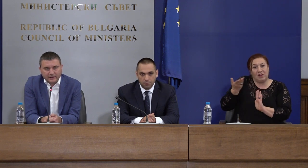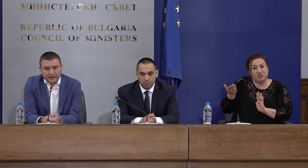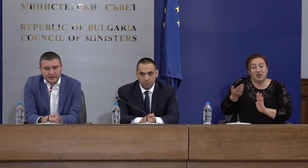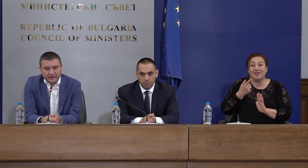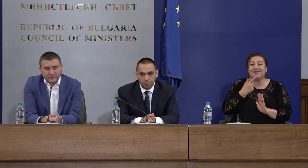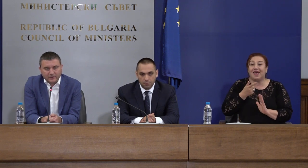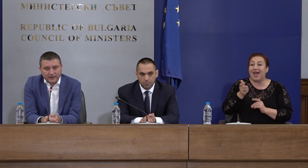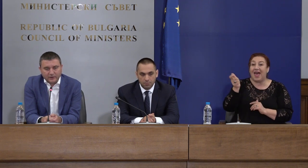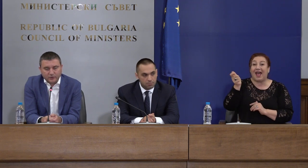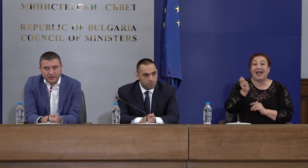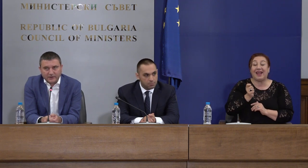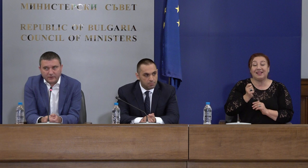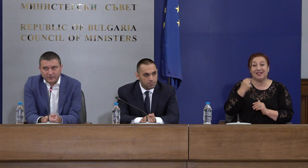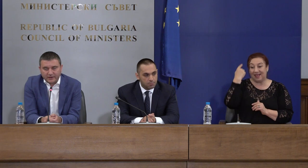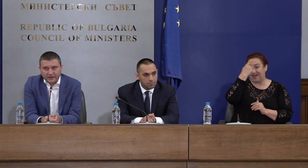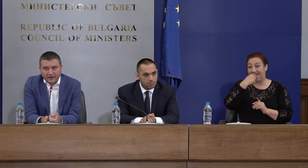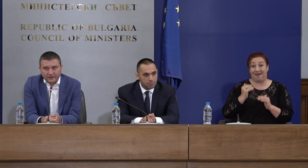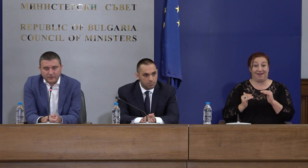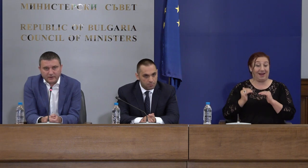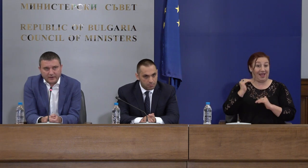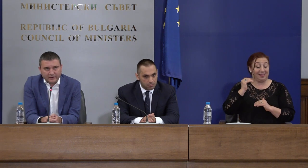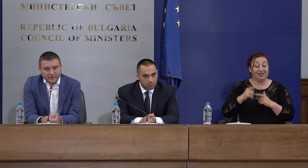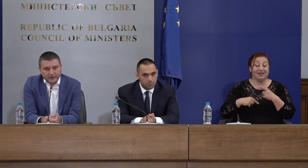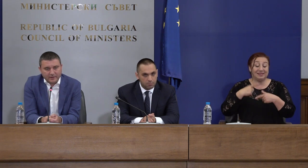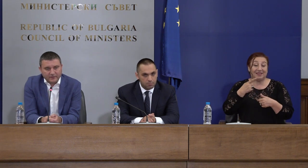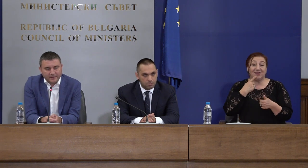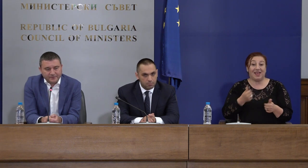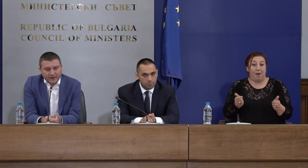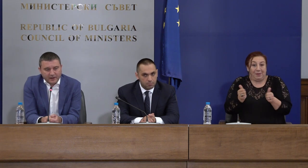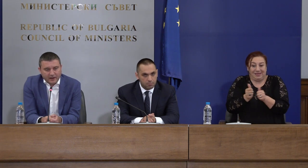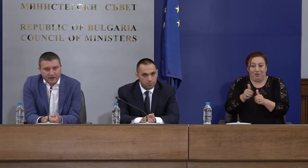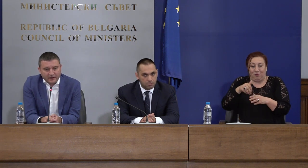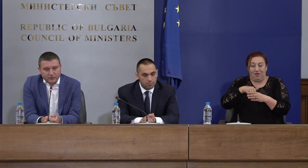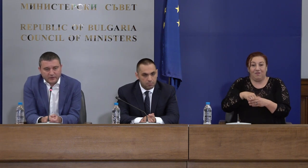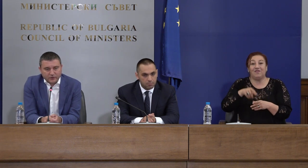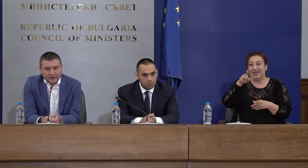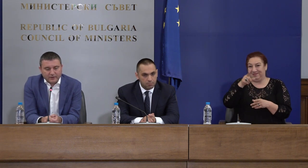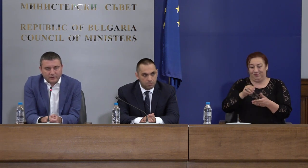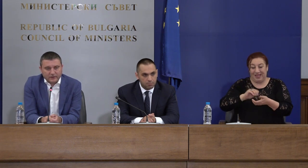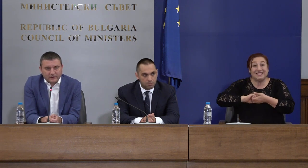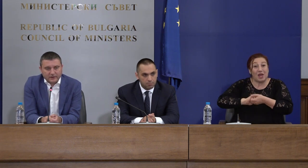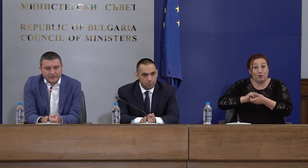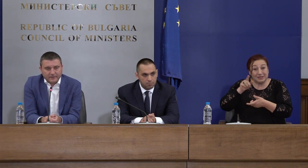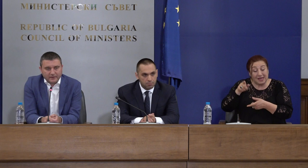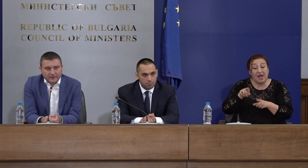кредитния рейтинг на България като последствие от присъединяването на лева към ERM2, а и като резултат